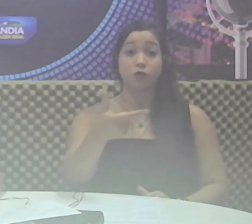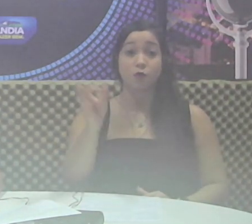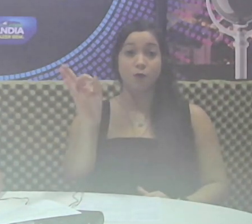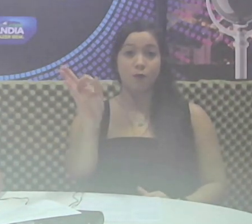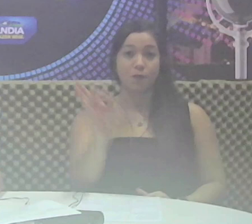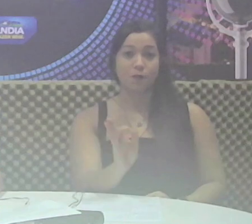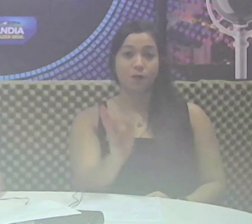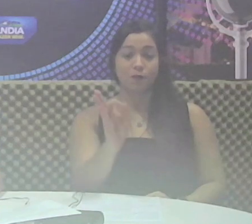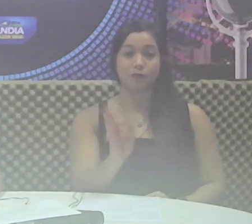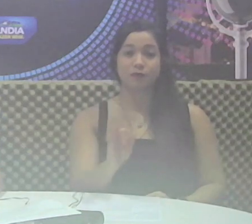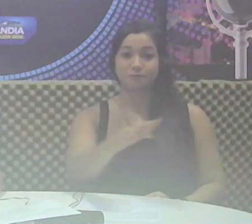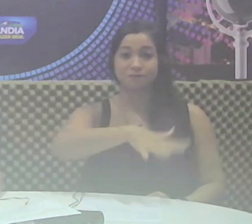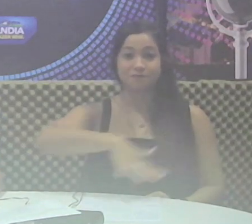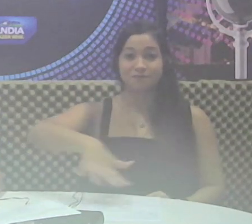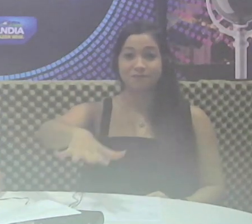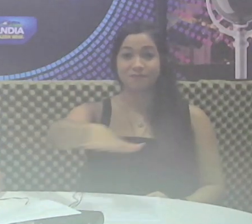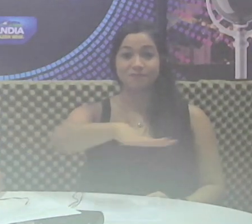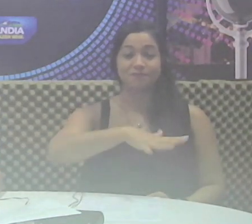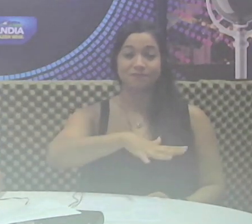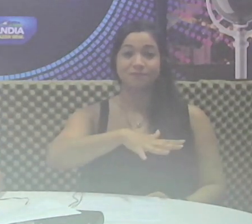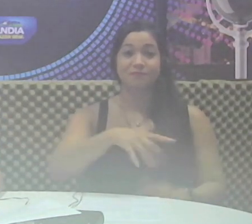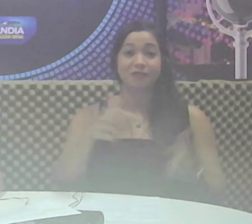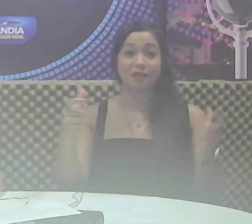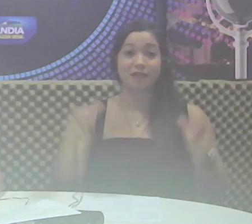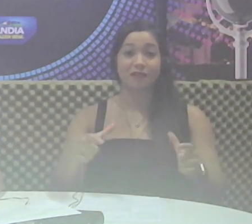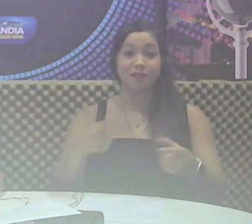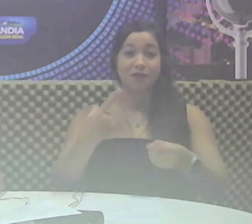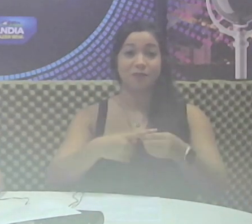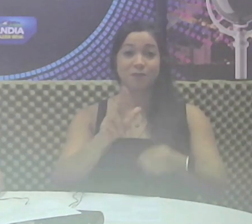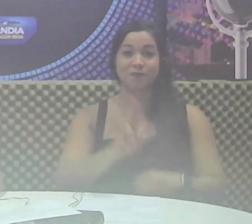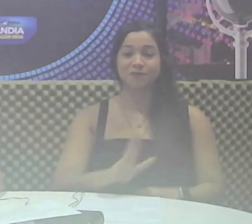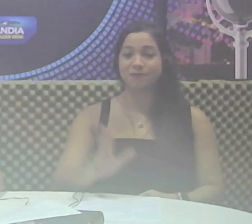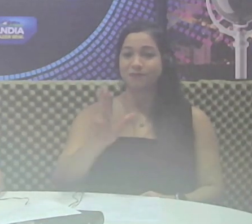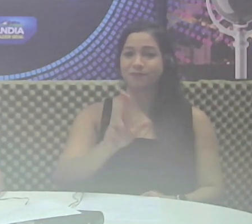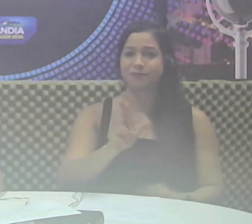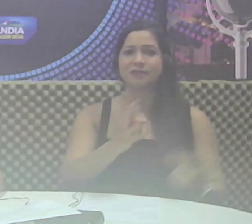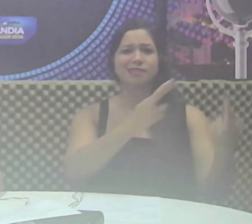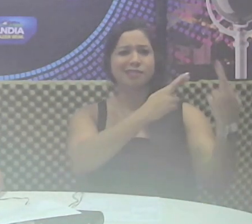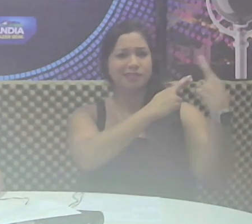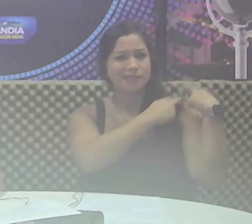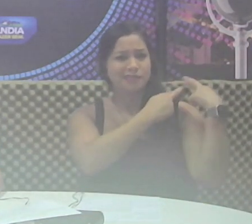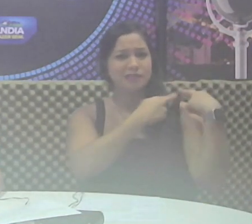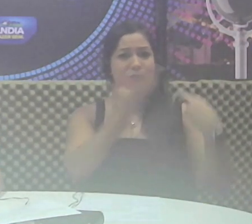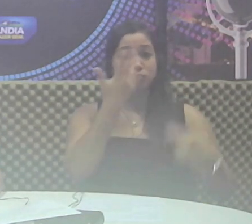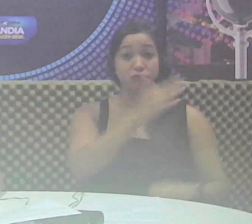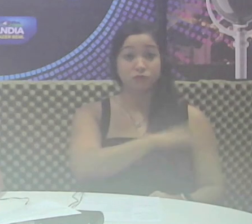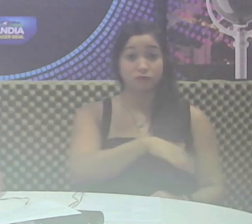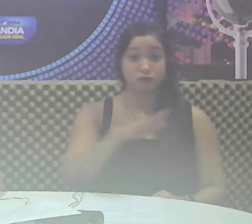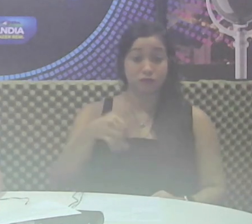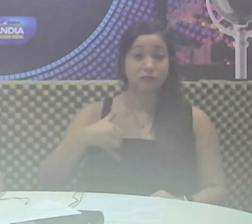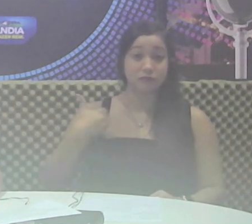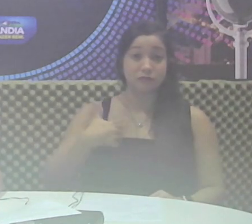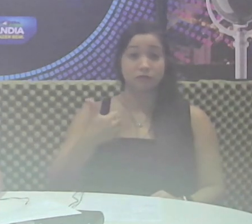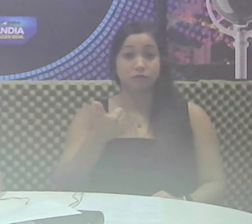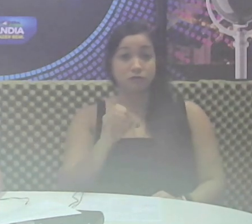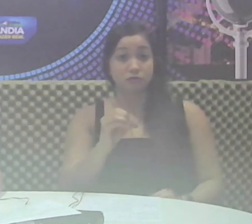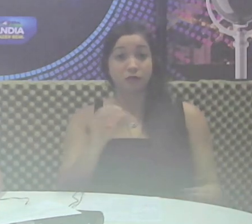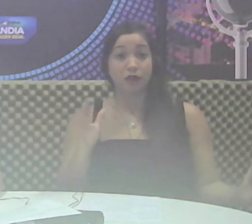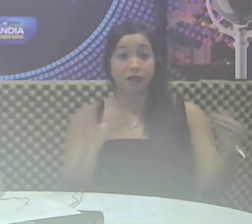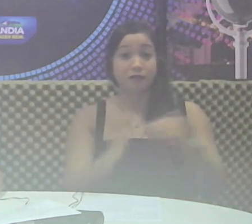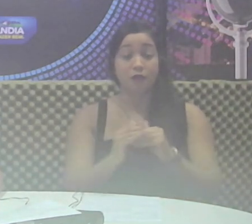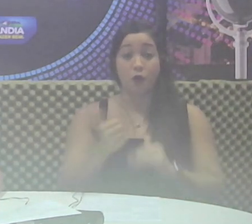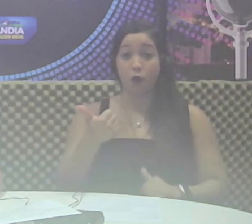48,2% deste público existente localmente. Os responsáveis por crianças na faixa etária de 10 a 11